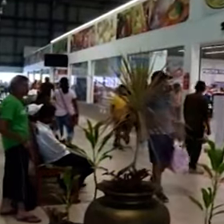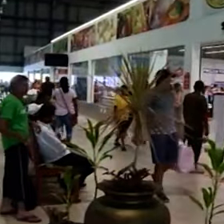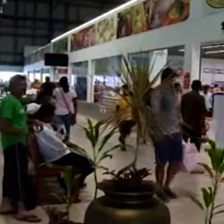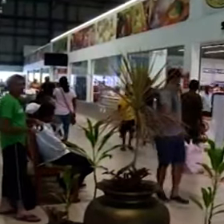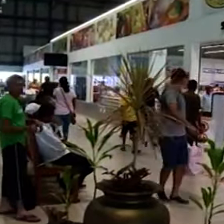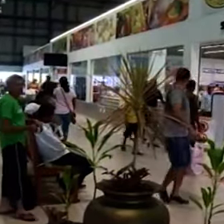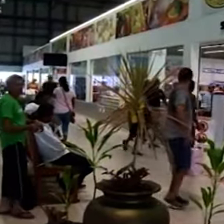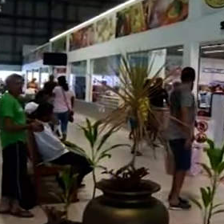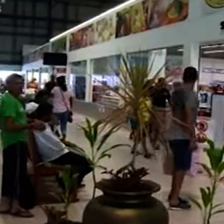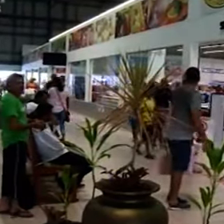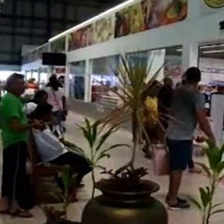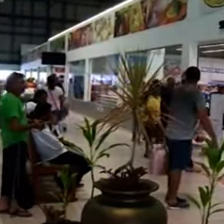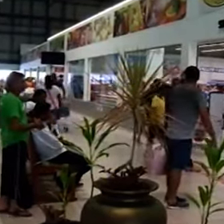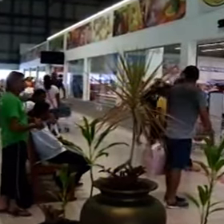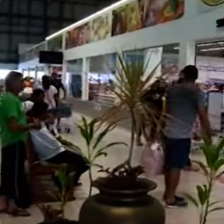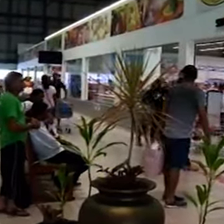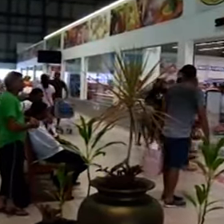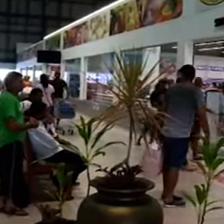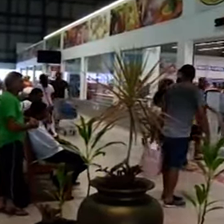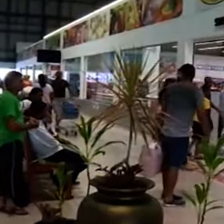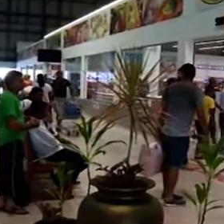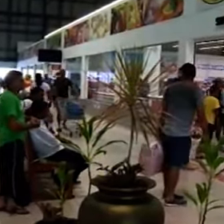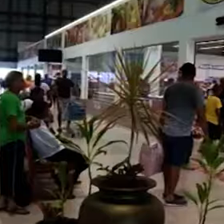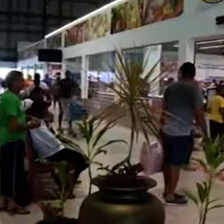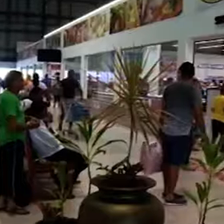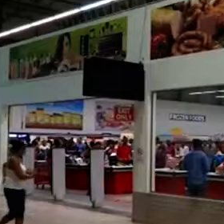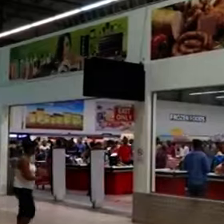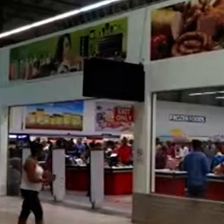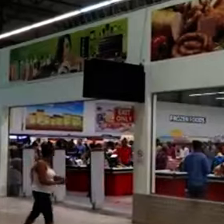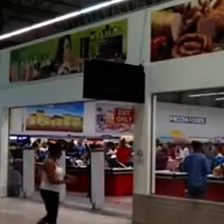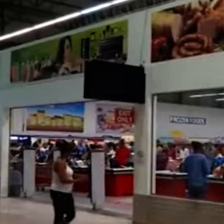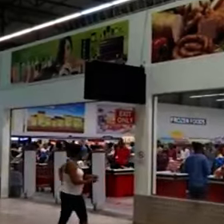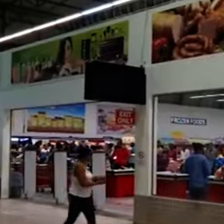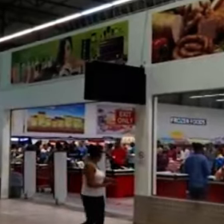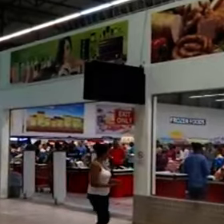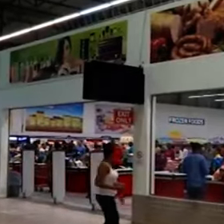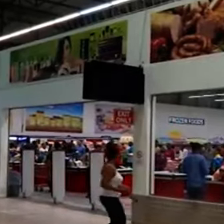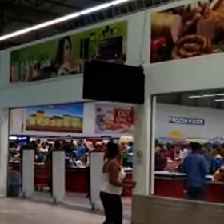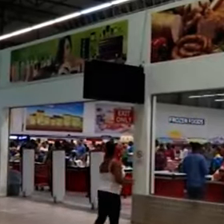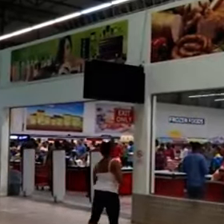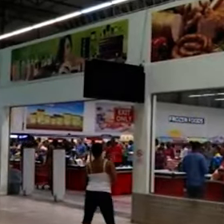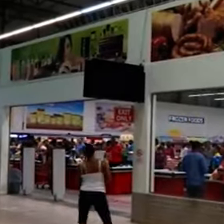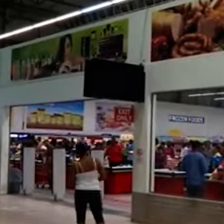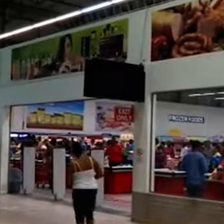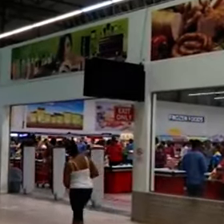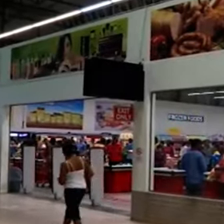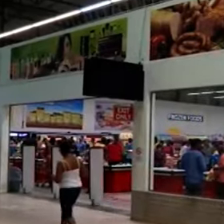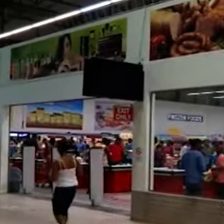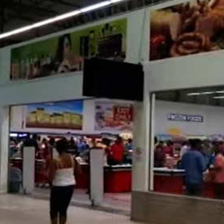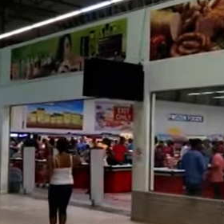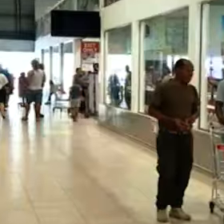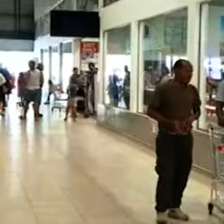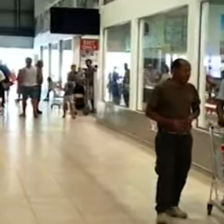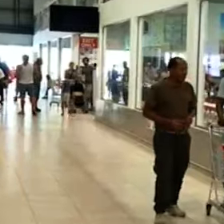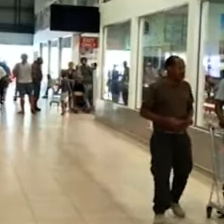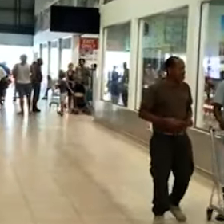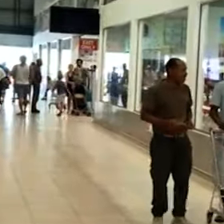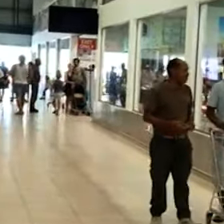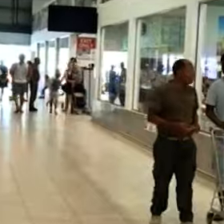peut faire shopping, beaucoup qui peut remplir bon grand trolley. Quelque chose qui dit mon type acheter